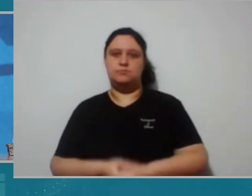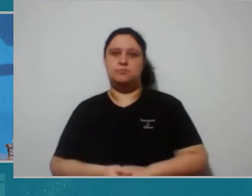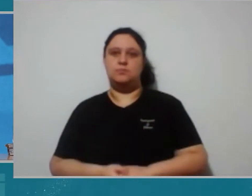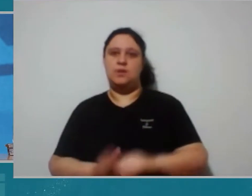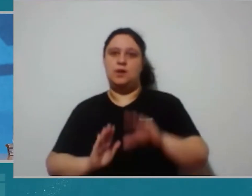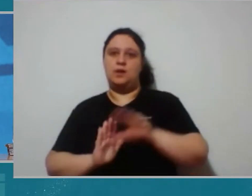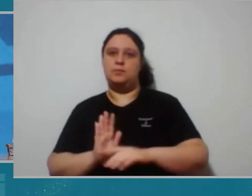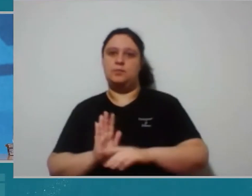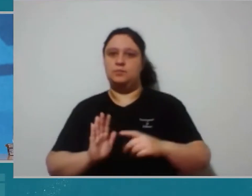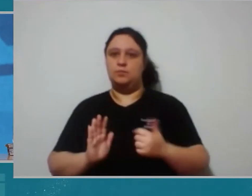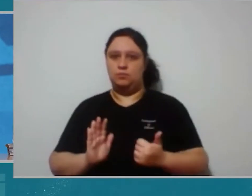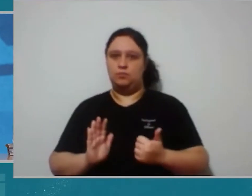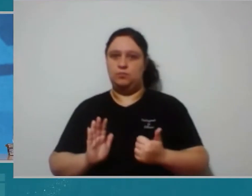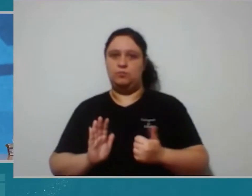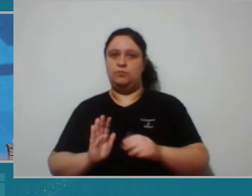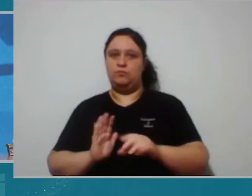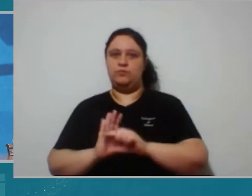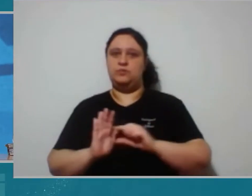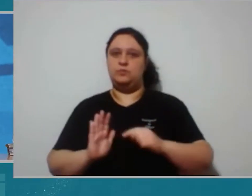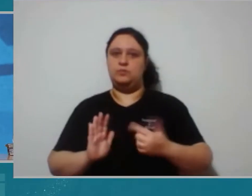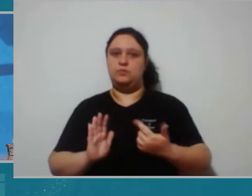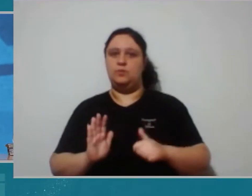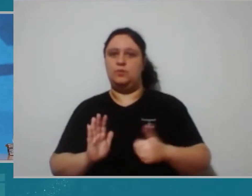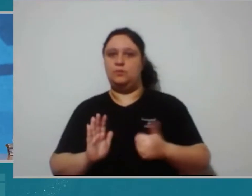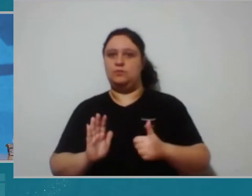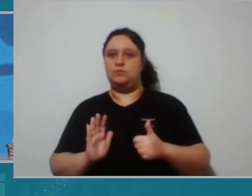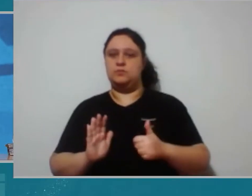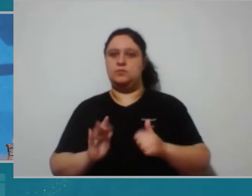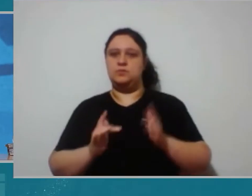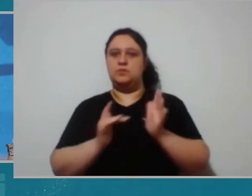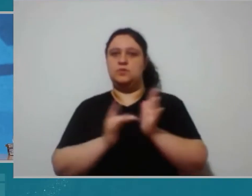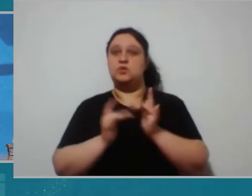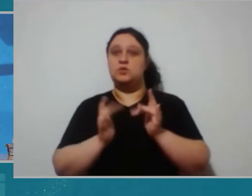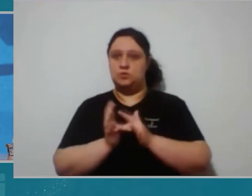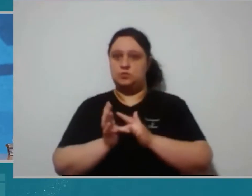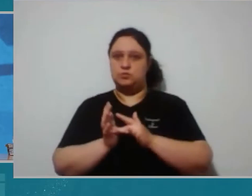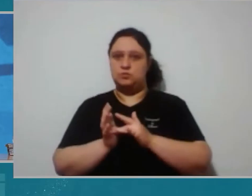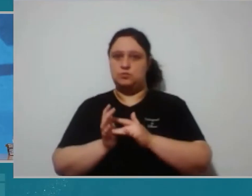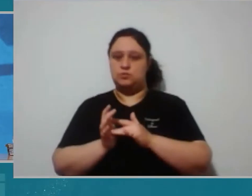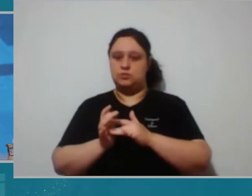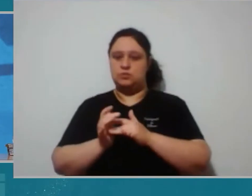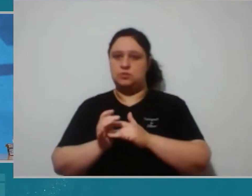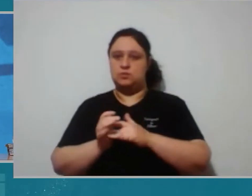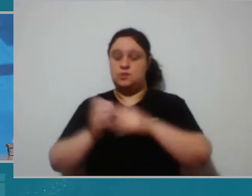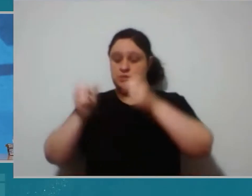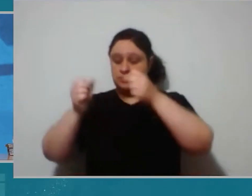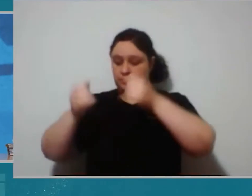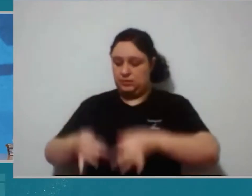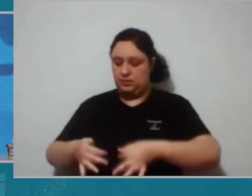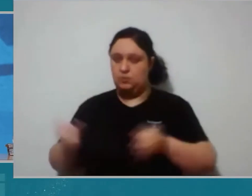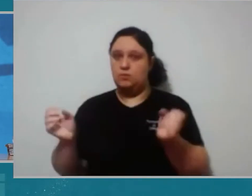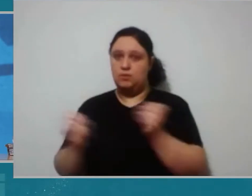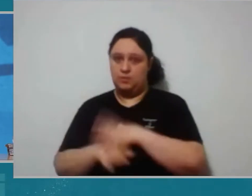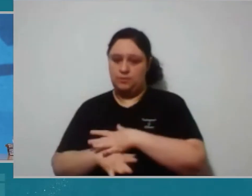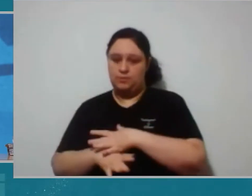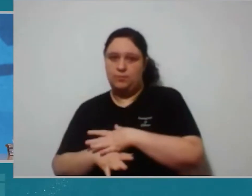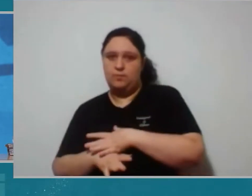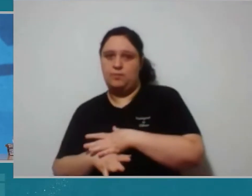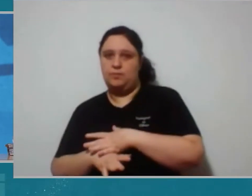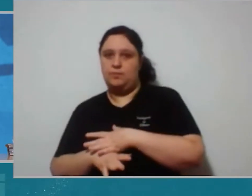dar essas instruções a seus 12 discípulos, partiu dali a ensinar e a